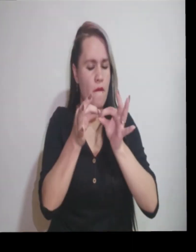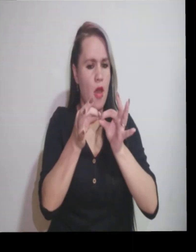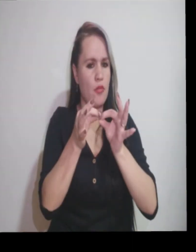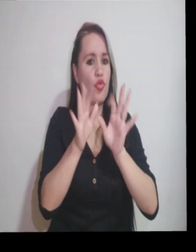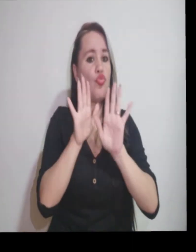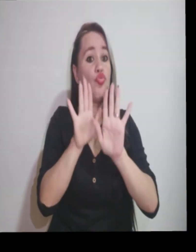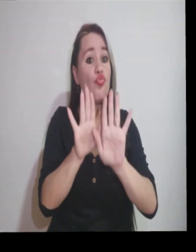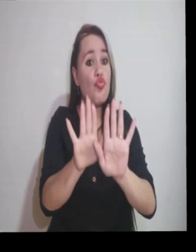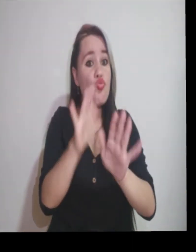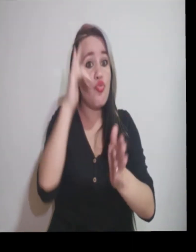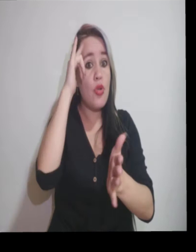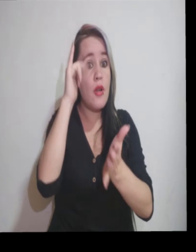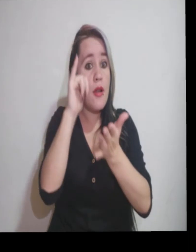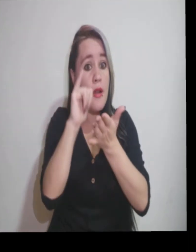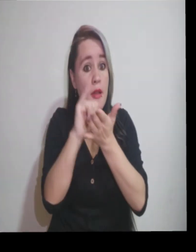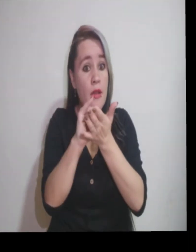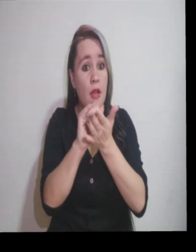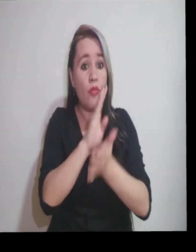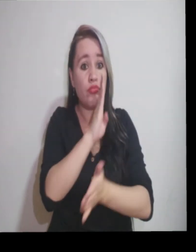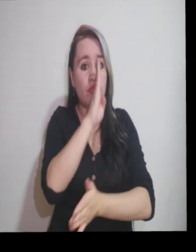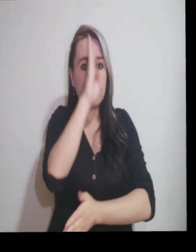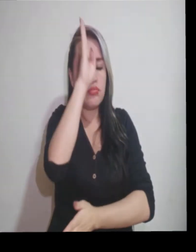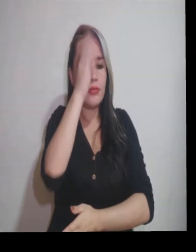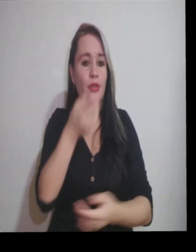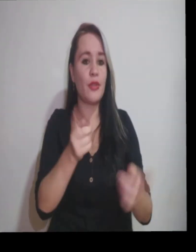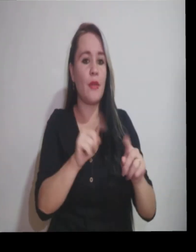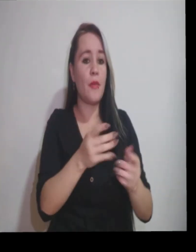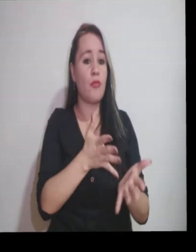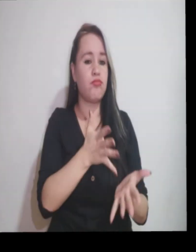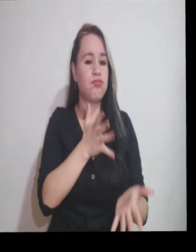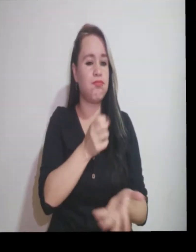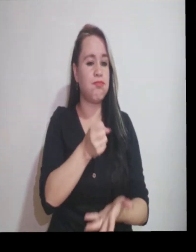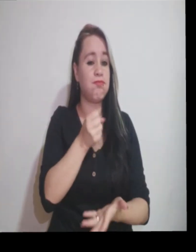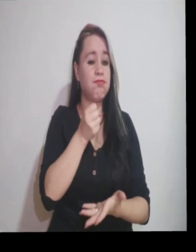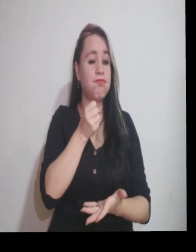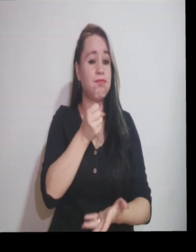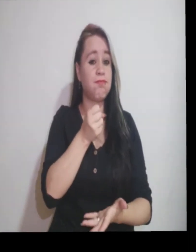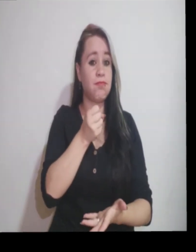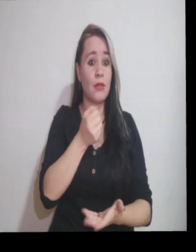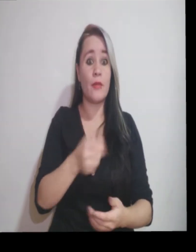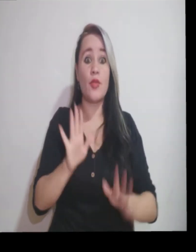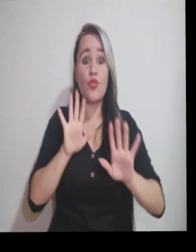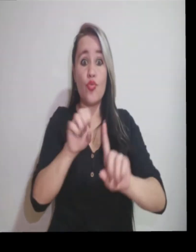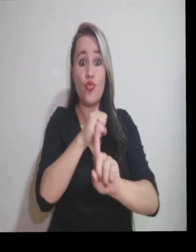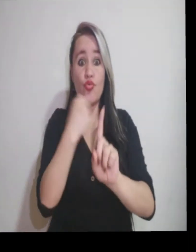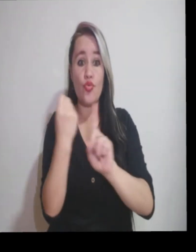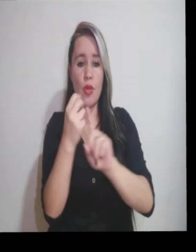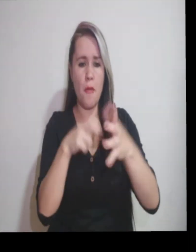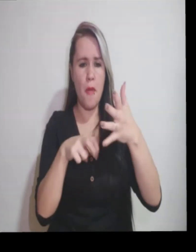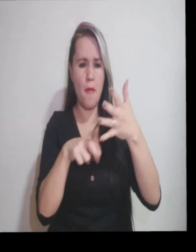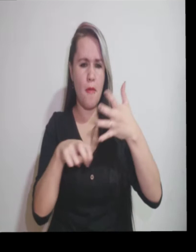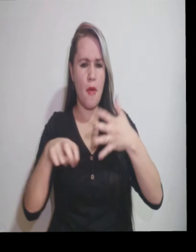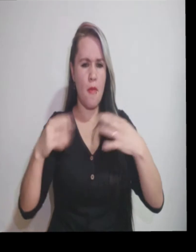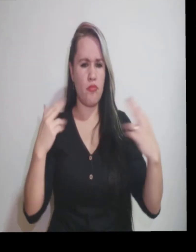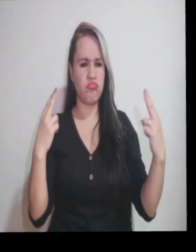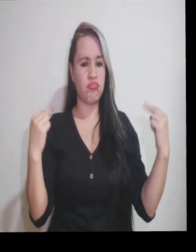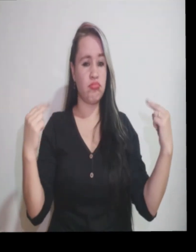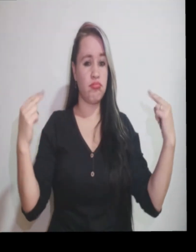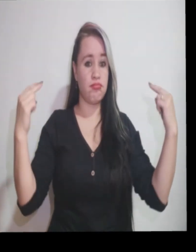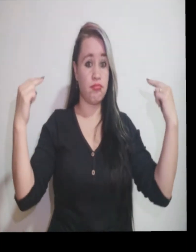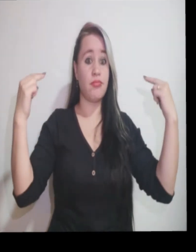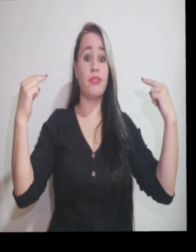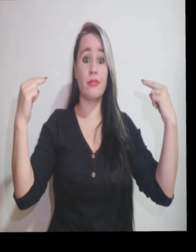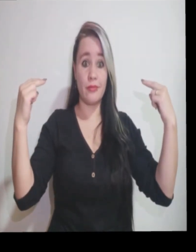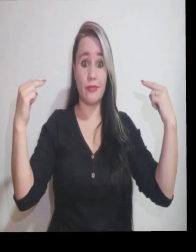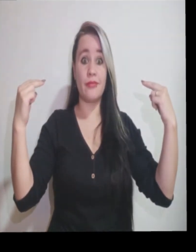No podemos olvidar que la Iglesia protegía no solo el dogma y la fe, sino también un enorme patrimonio y sus privilegios en